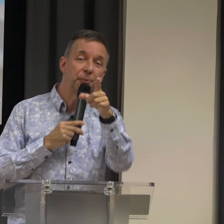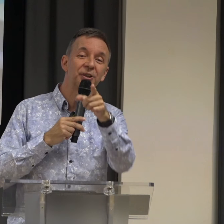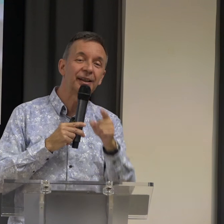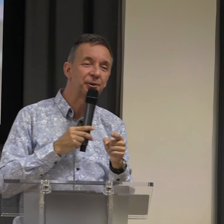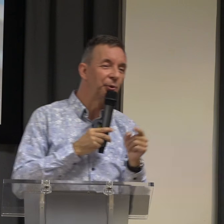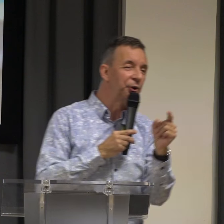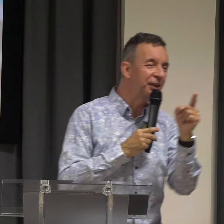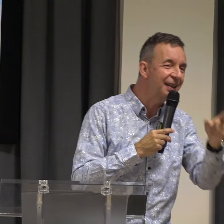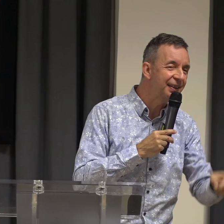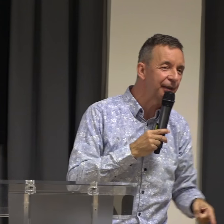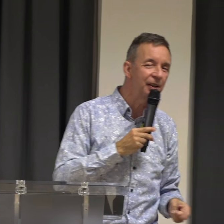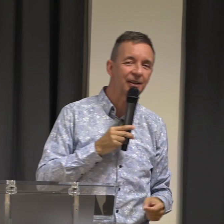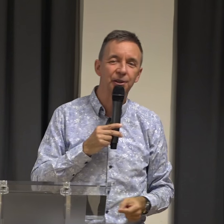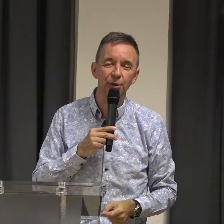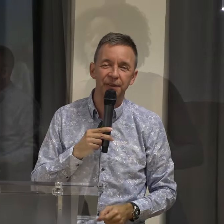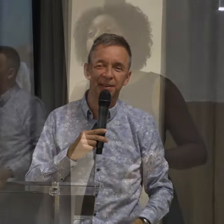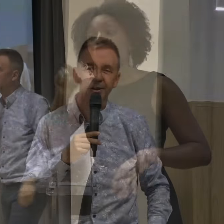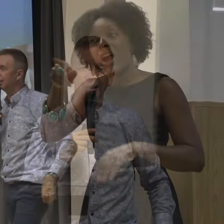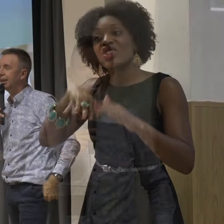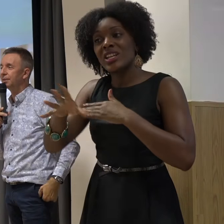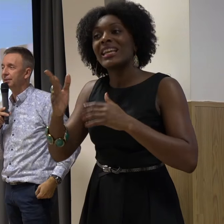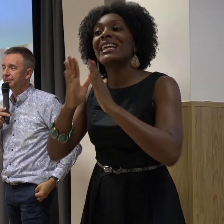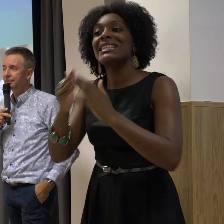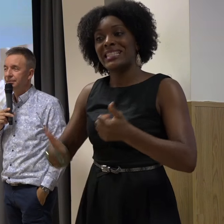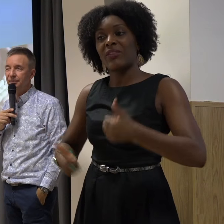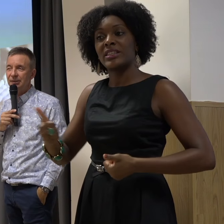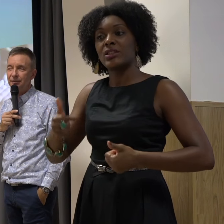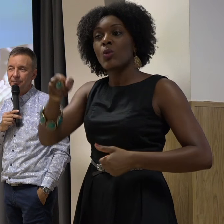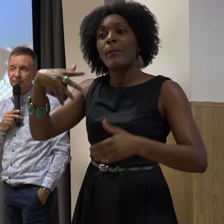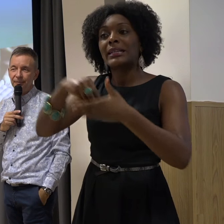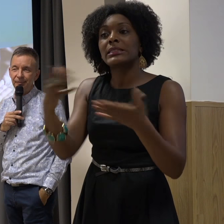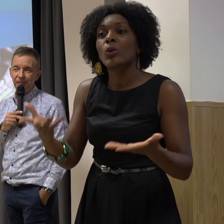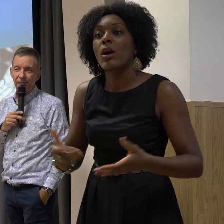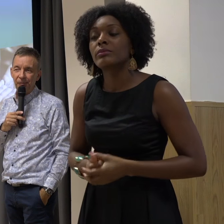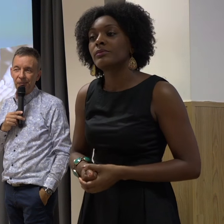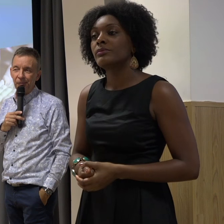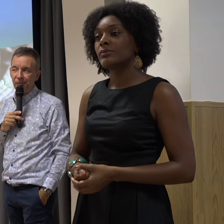Je te pose la question, dans quel service es-tu investi dans l'Église?